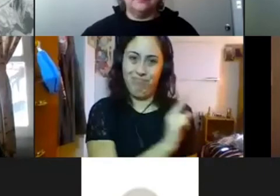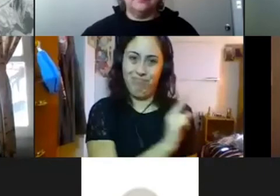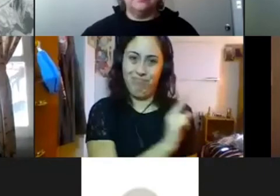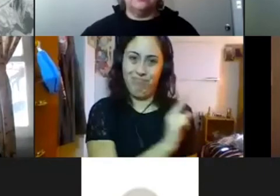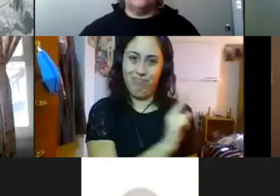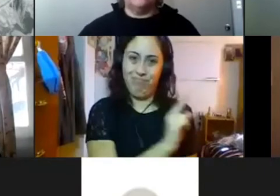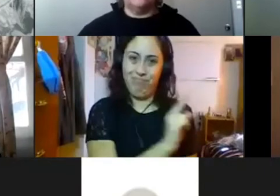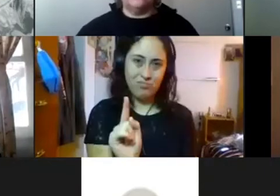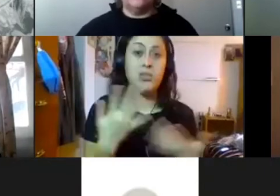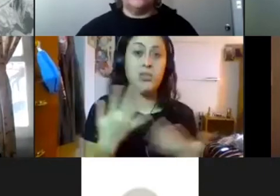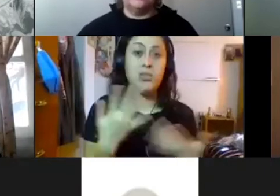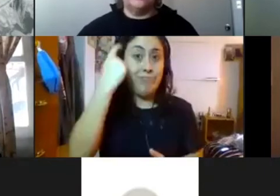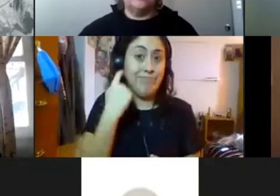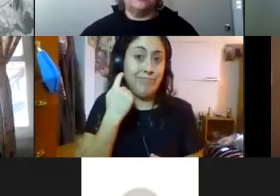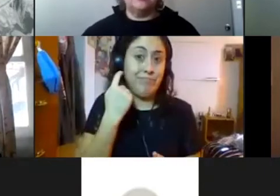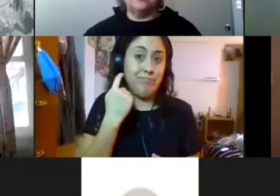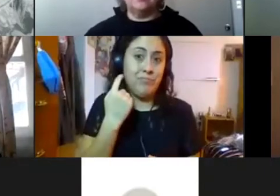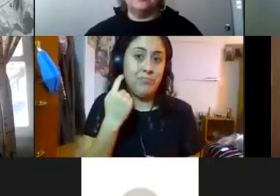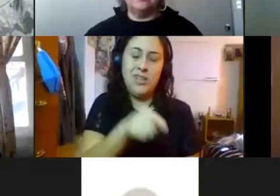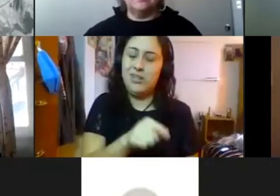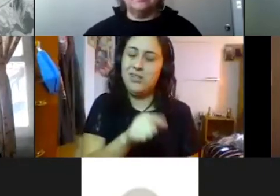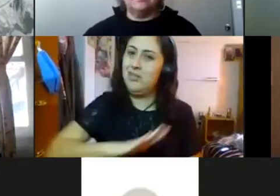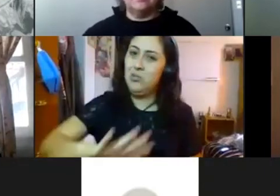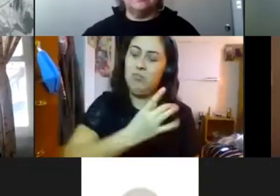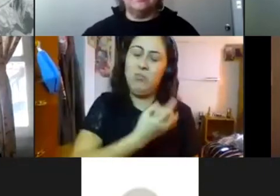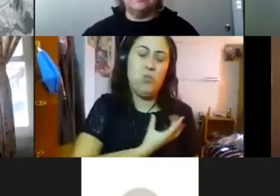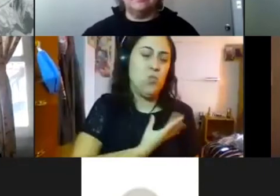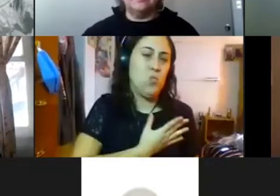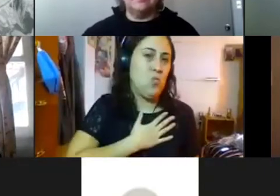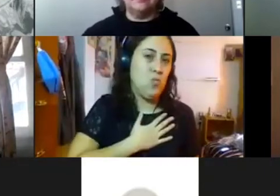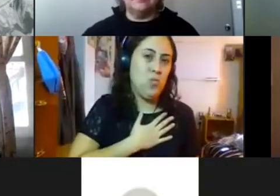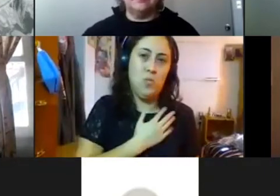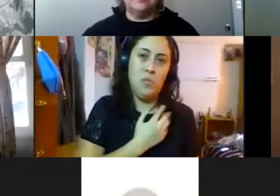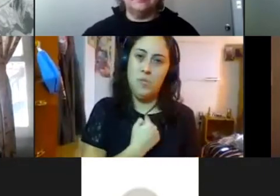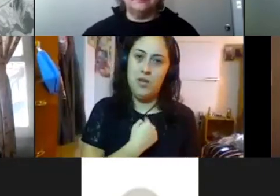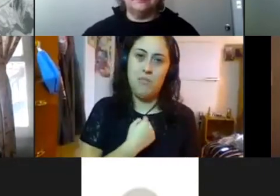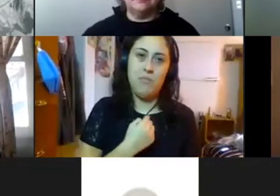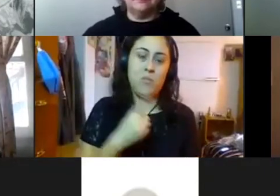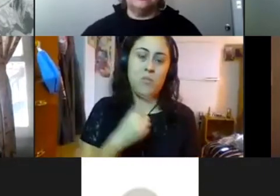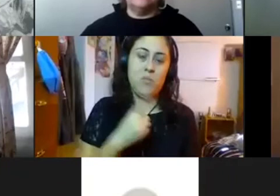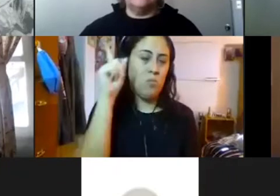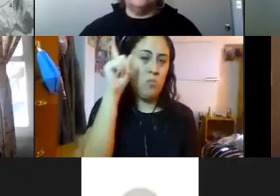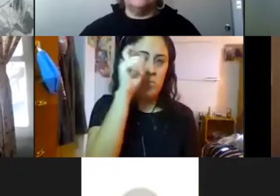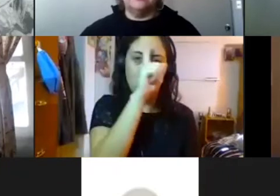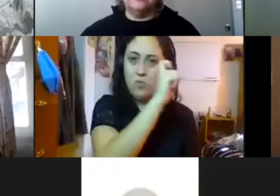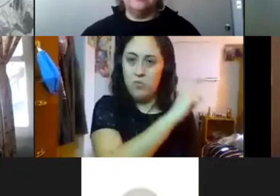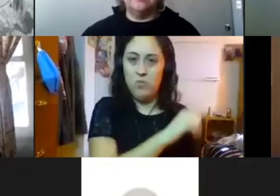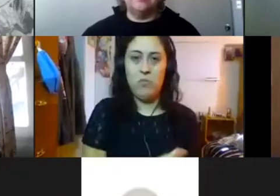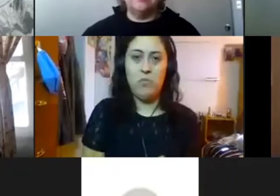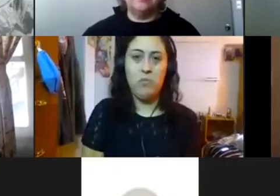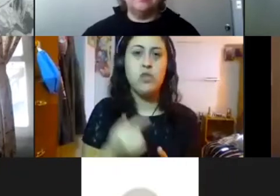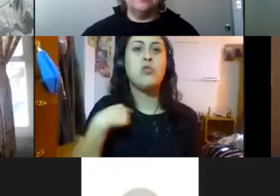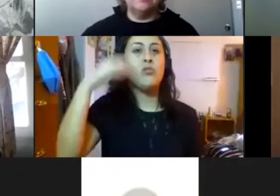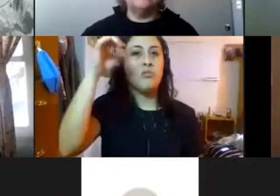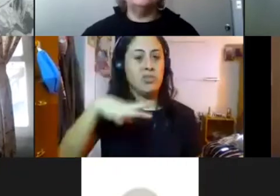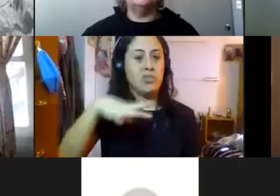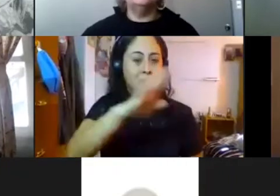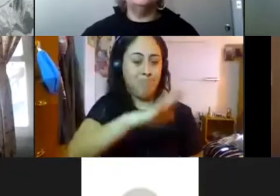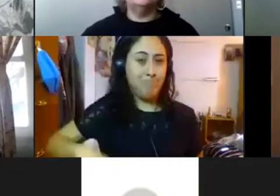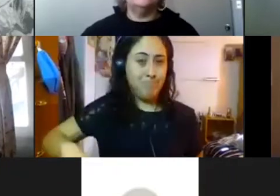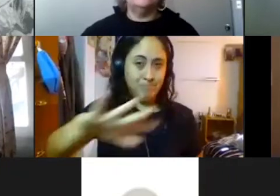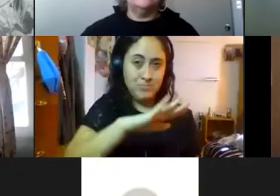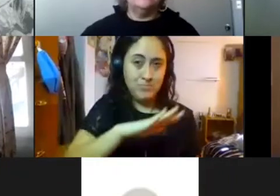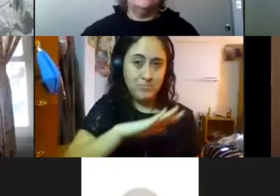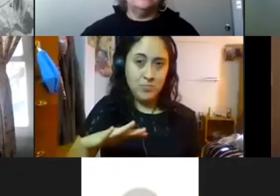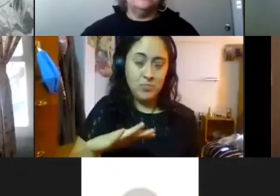Así que creo que fue muy doloroso para mí, es muy difícil. Yo sé que el contexto en